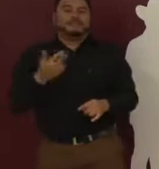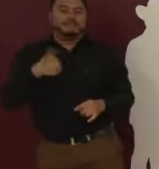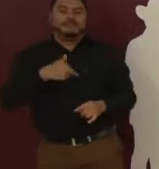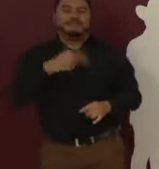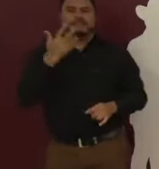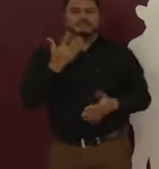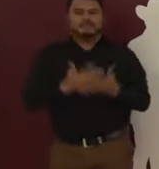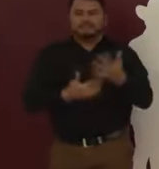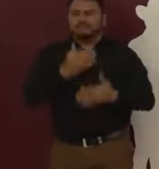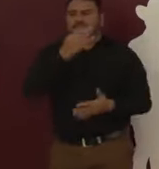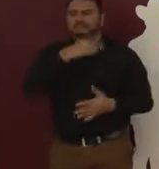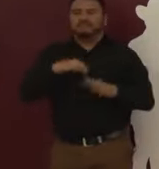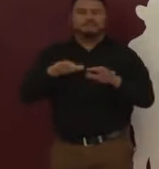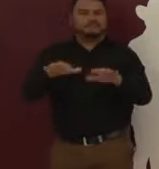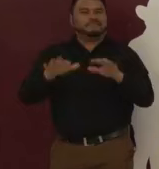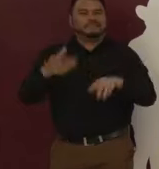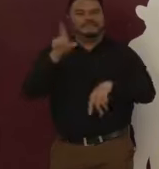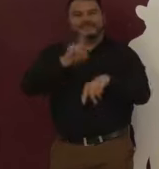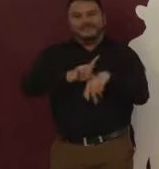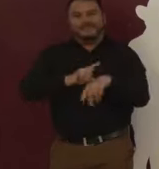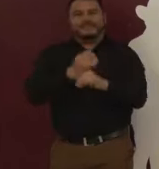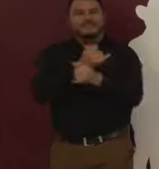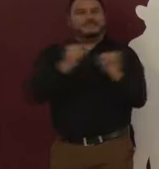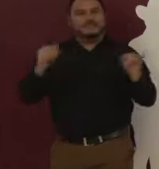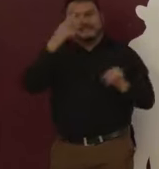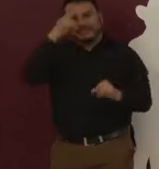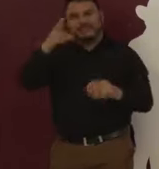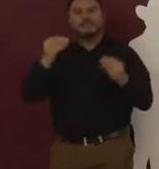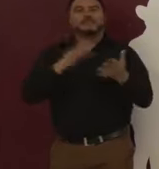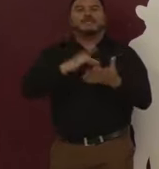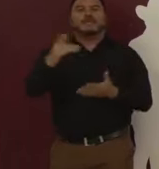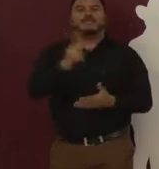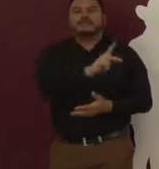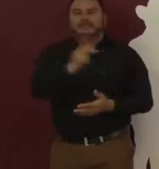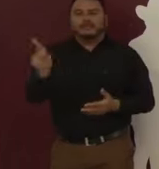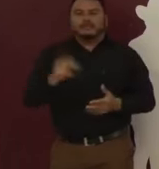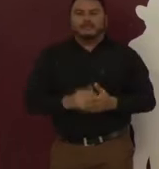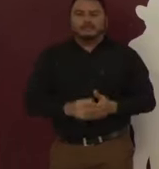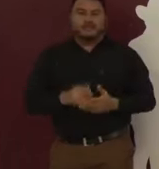celebrar en grande el Día de la Independencia de México. Muchas gracias a todos